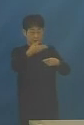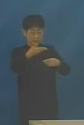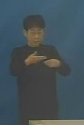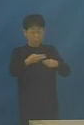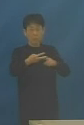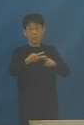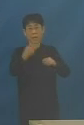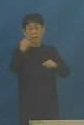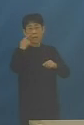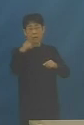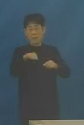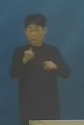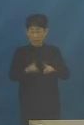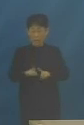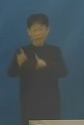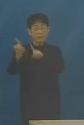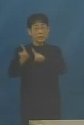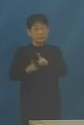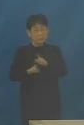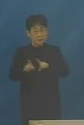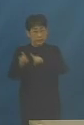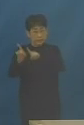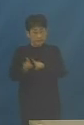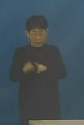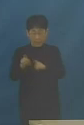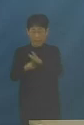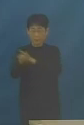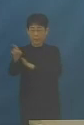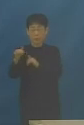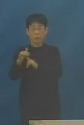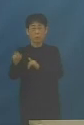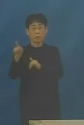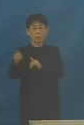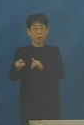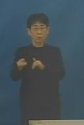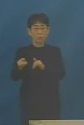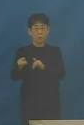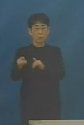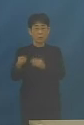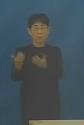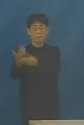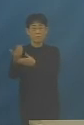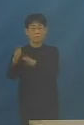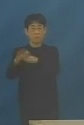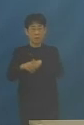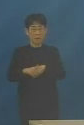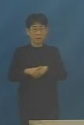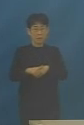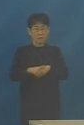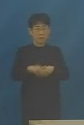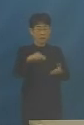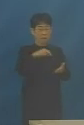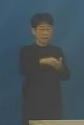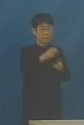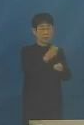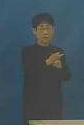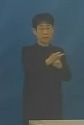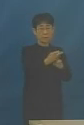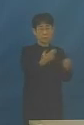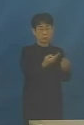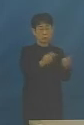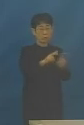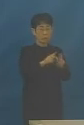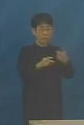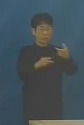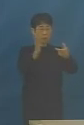の氷河流れてしまいリケ民主党さんは6割という得票